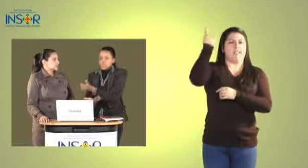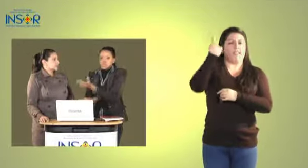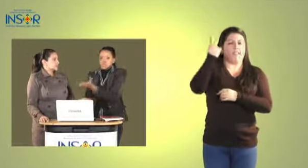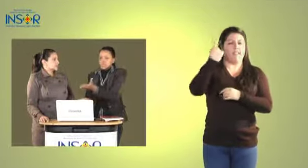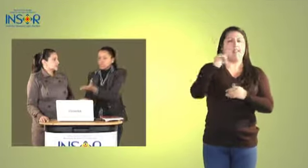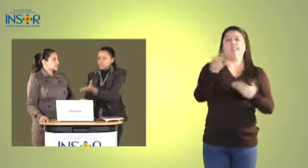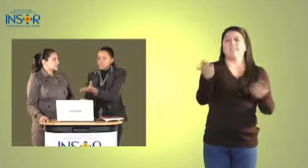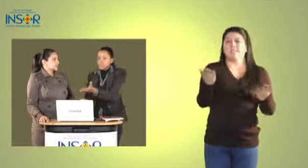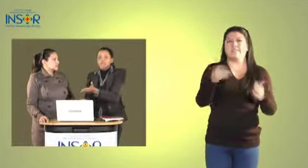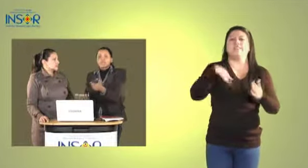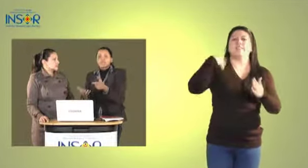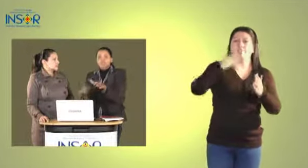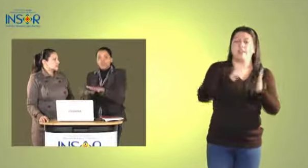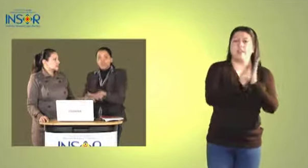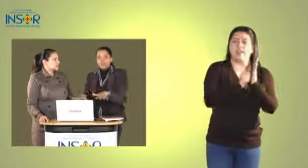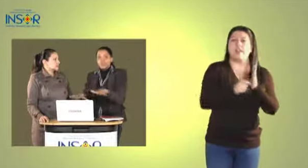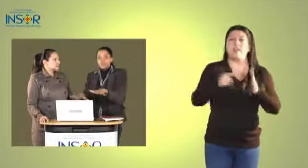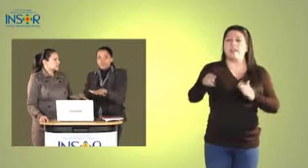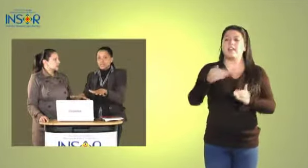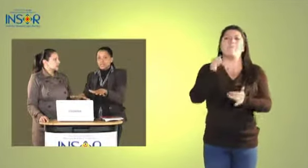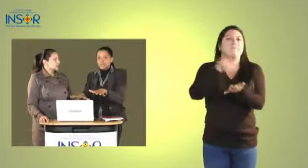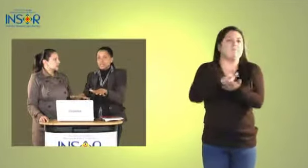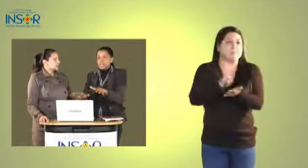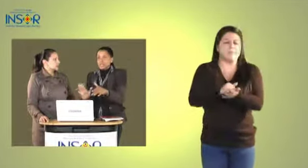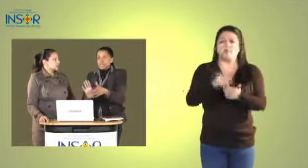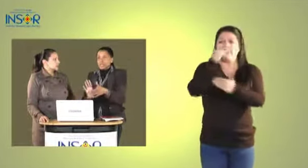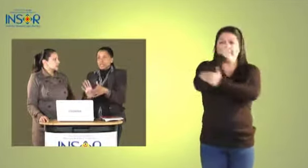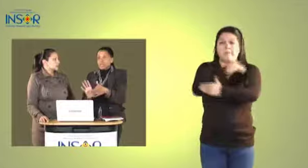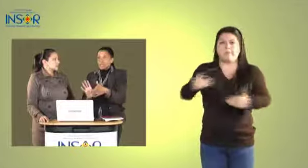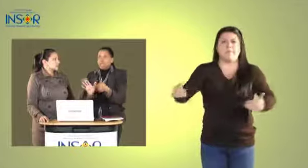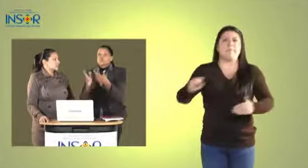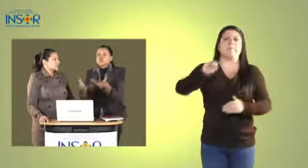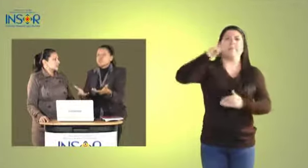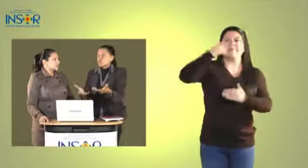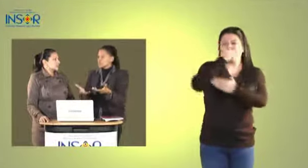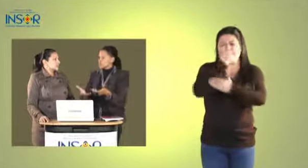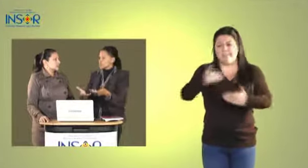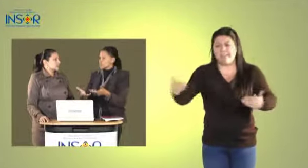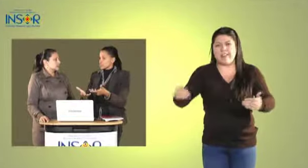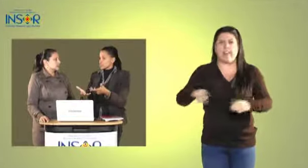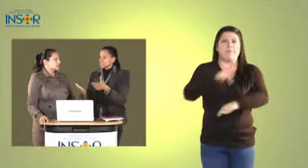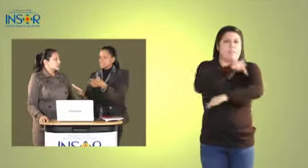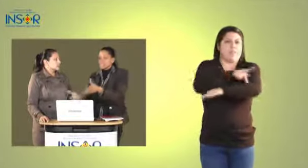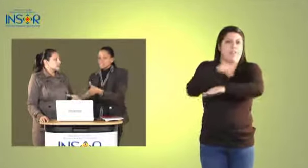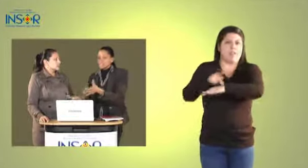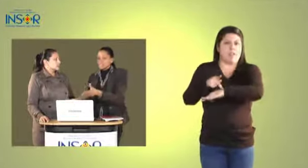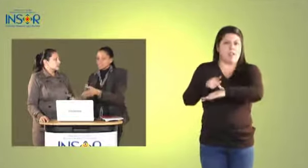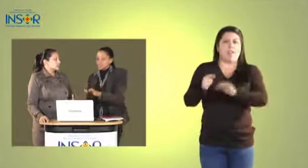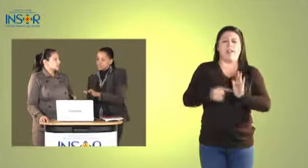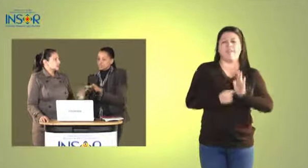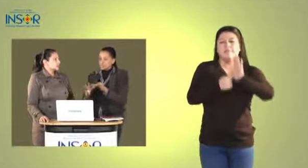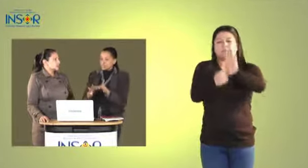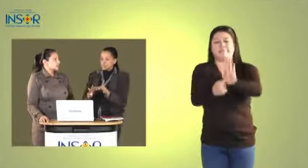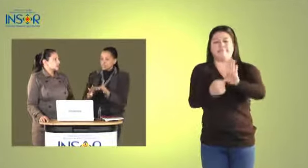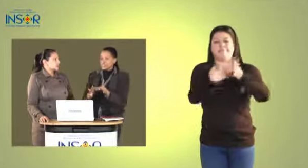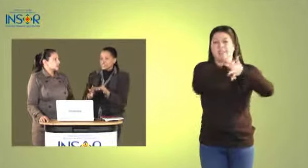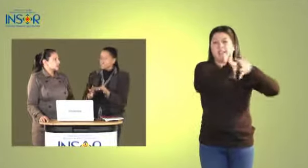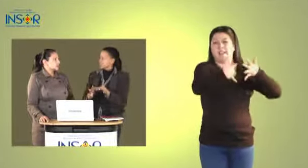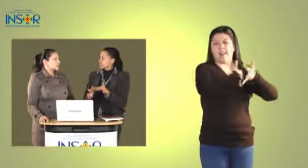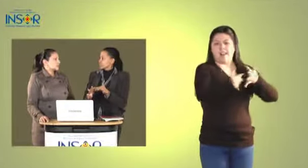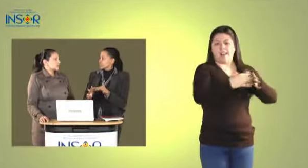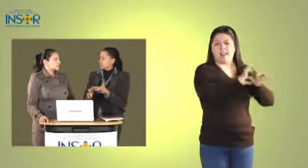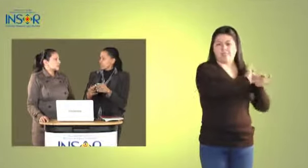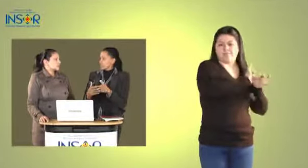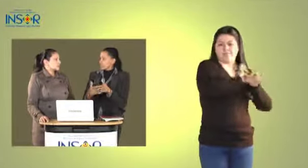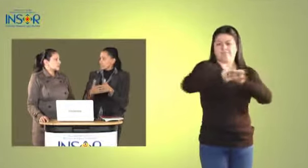primera infancia o en preescolar, si había un buen apostamiento de exposición a estos textos más adelante. Entonces esto se une a la lengua